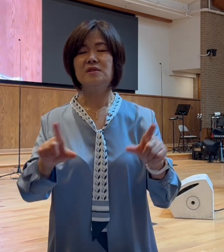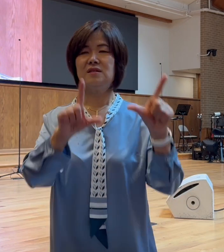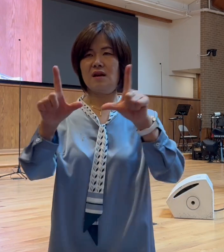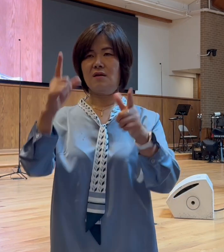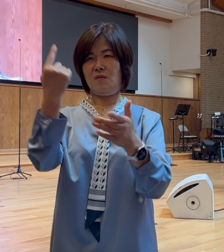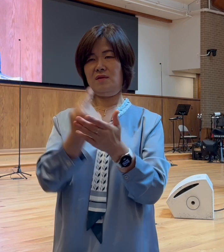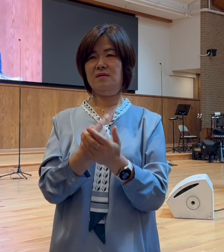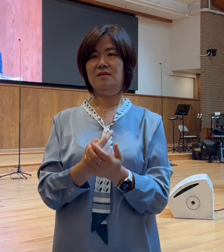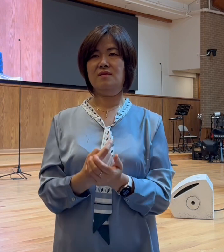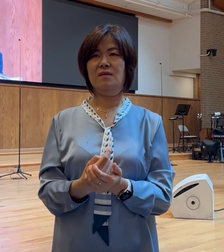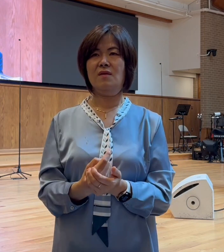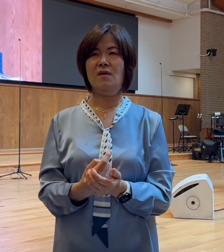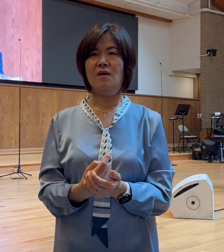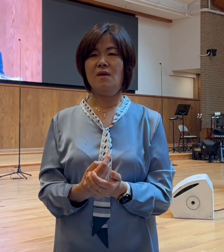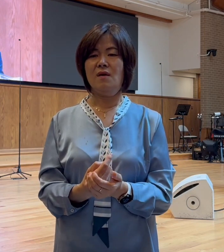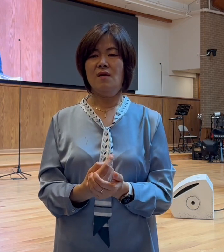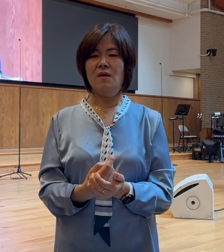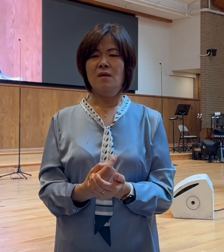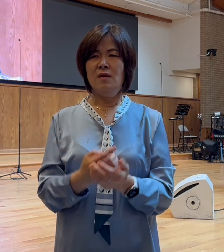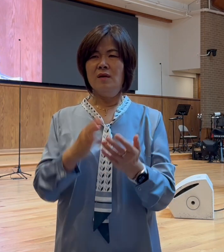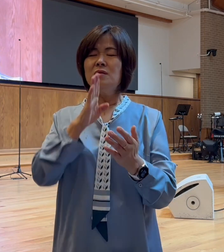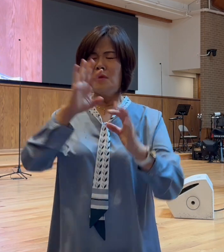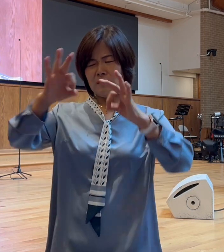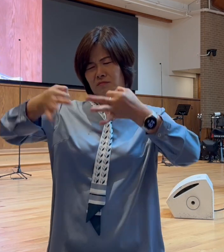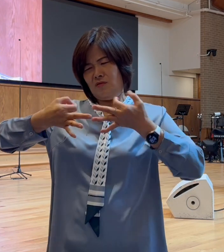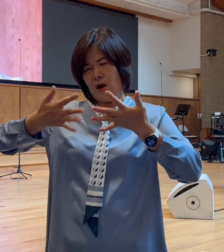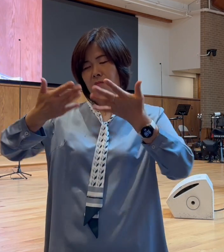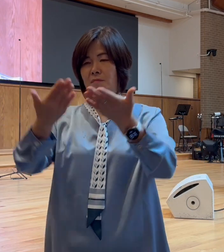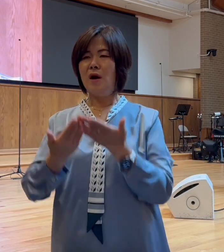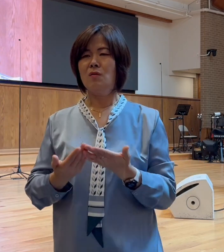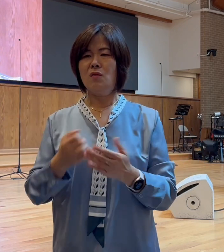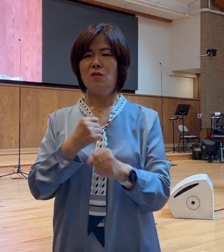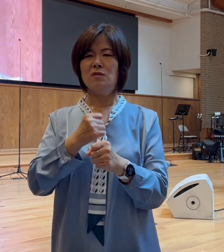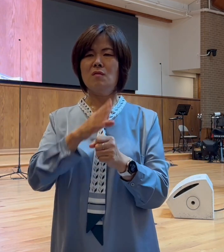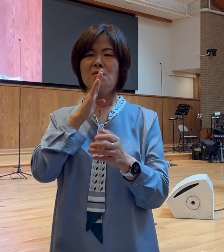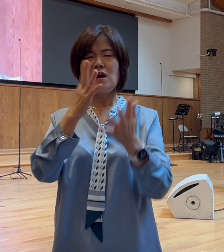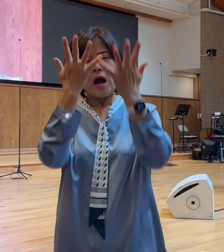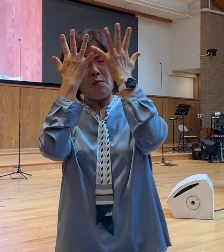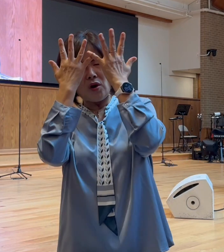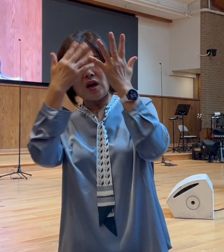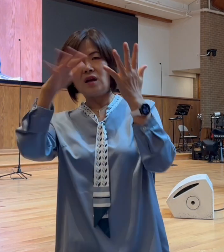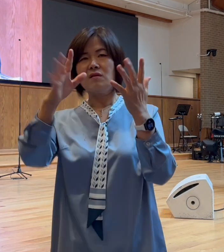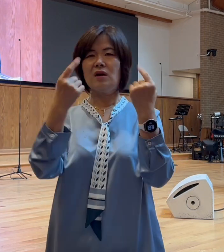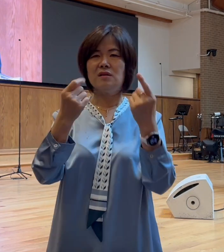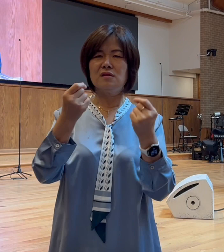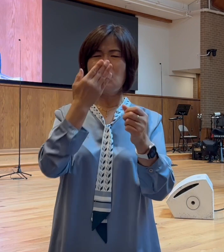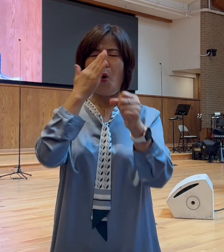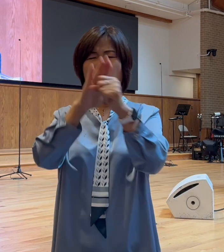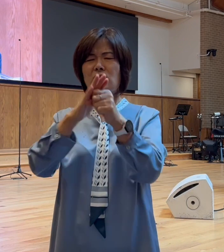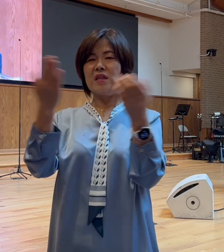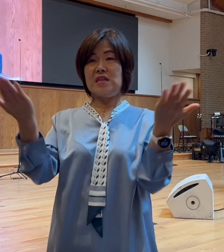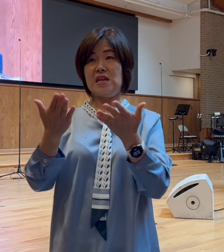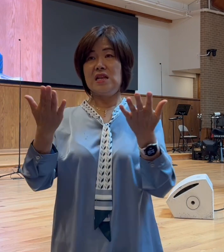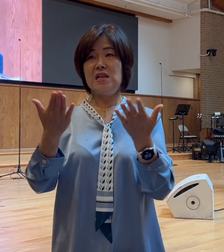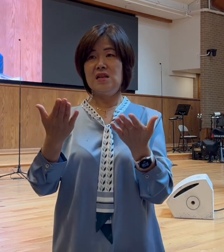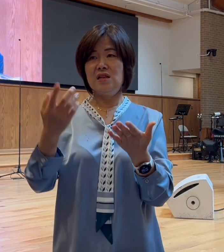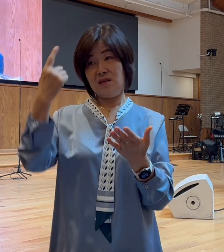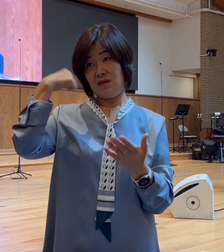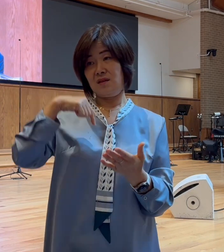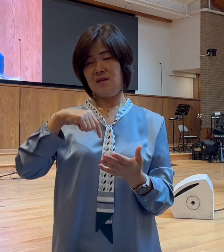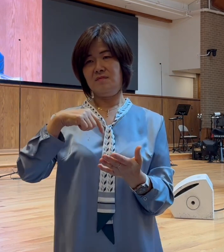살았는데 모함 받고 누명 쓰고 마치 감옥에 간 듯한 그런 느낌 드신 적 있으시지